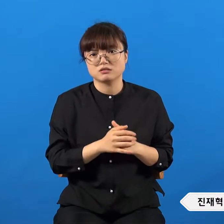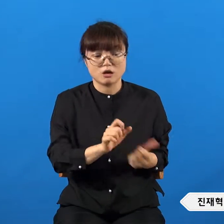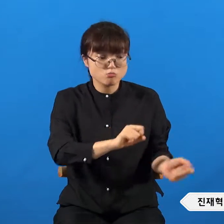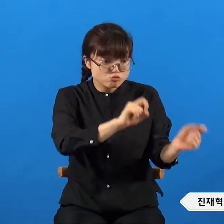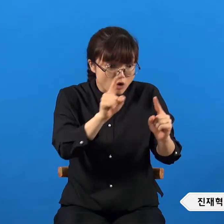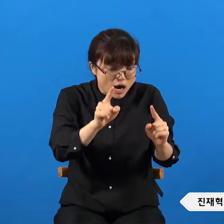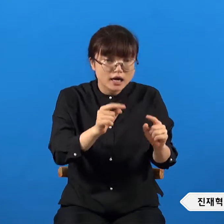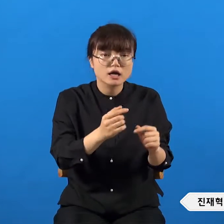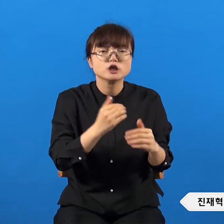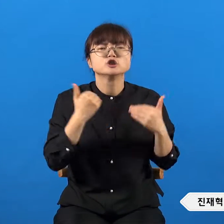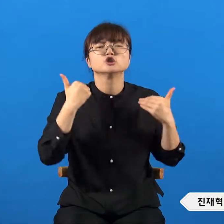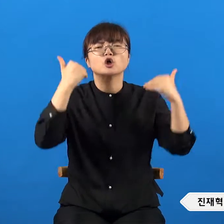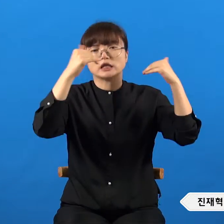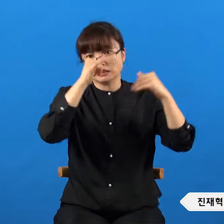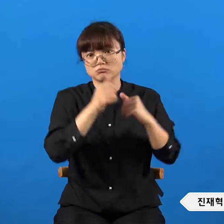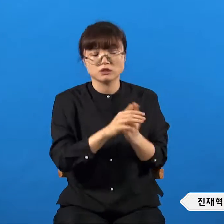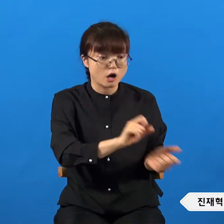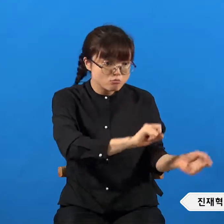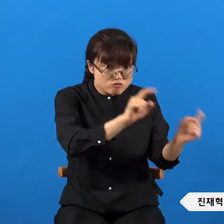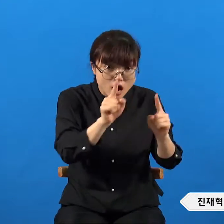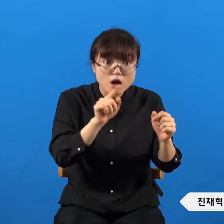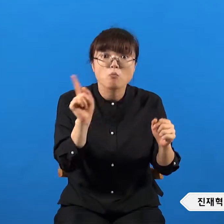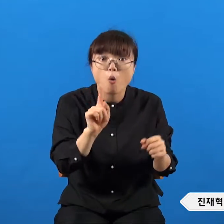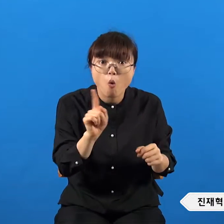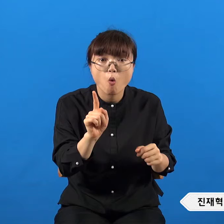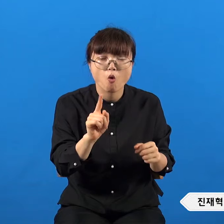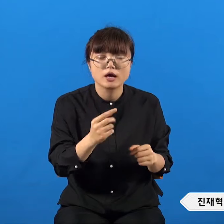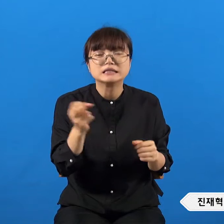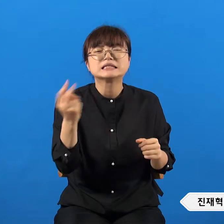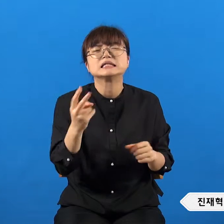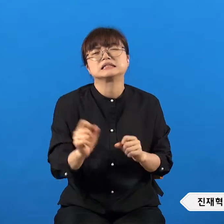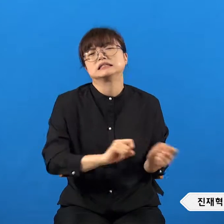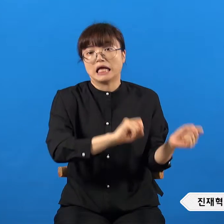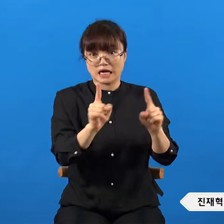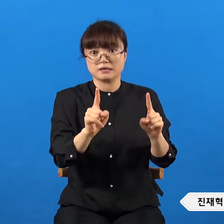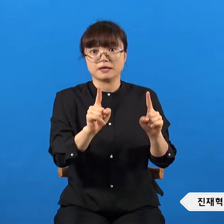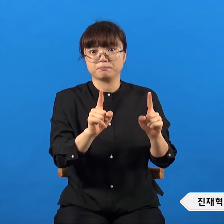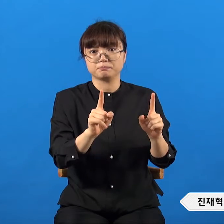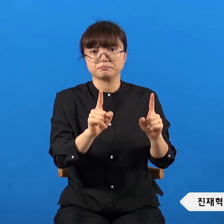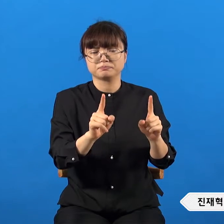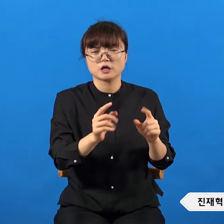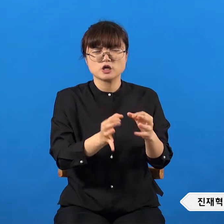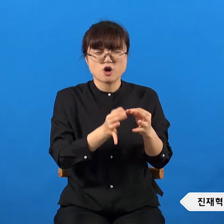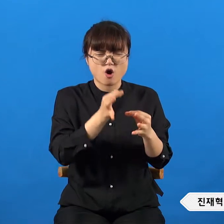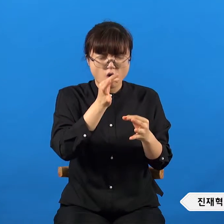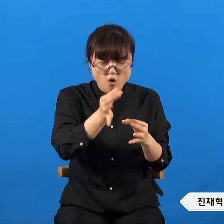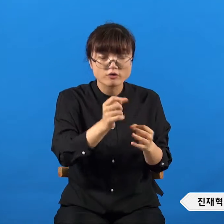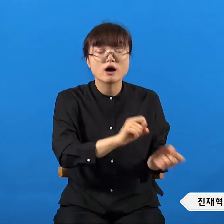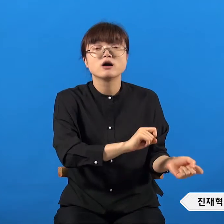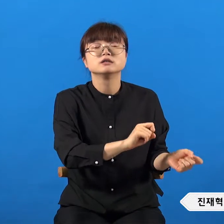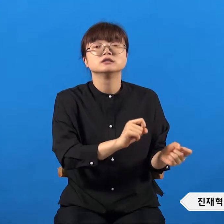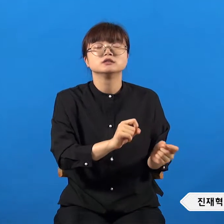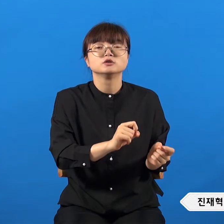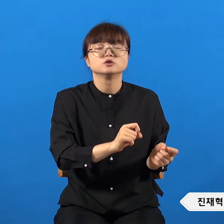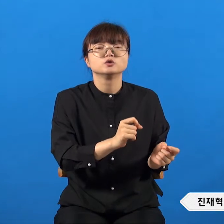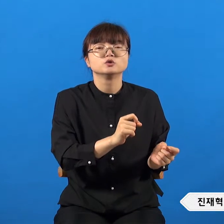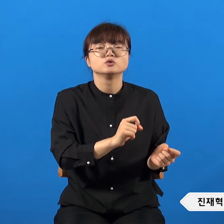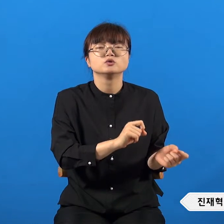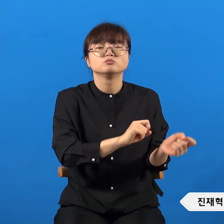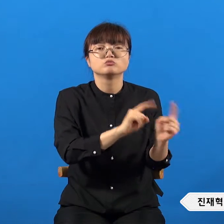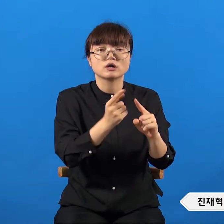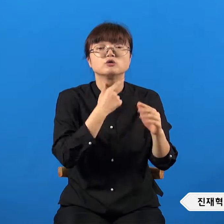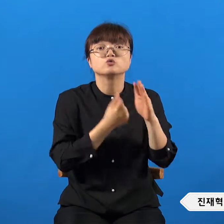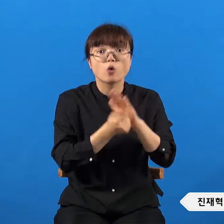있습니다. 부활에는 성장이 있습니다. 부활은 다시 살아남을 이야기합니다. 영원한 부활의 소망뿐만 아니라 지금